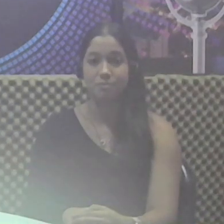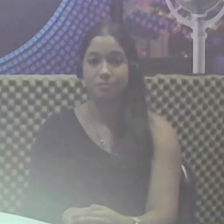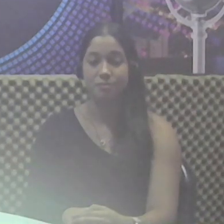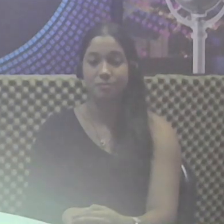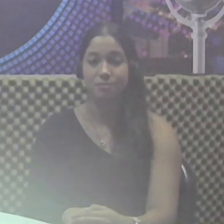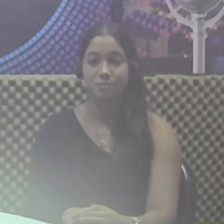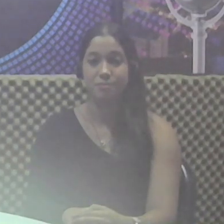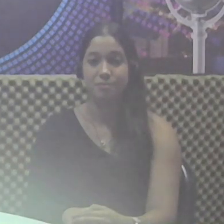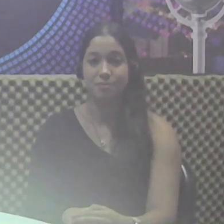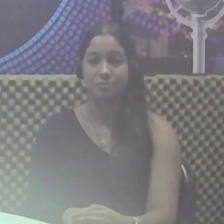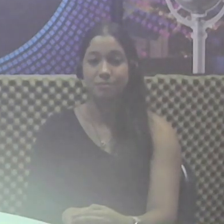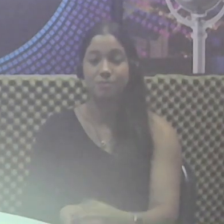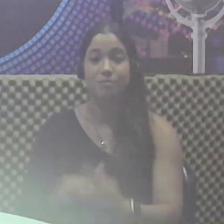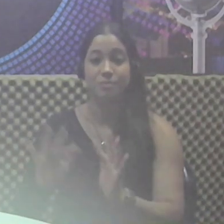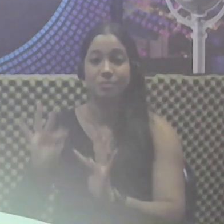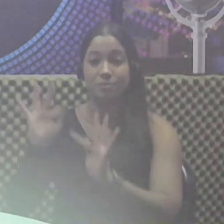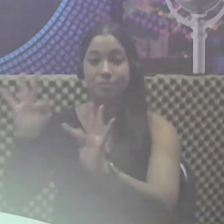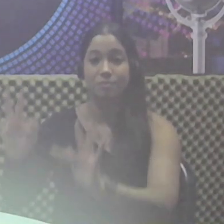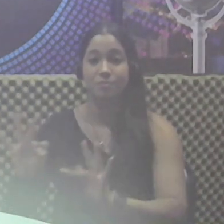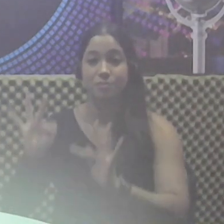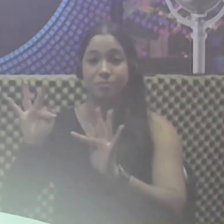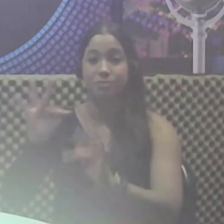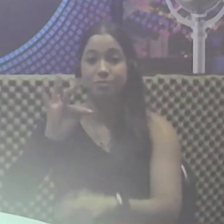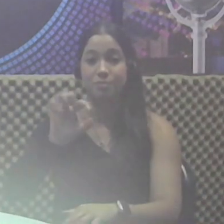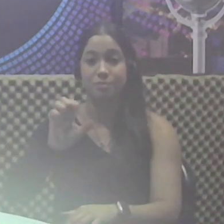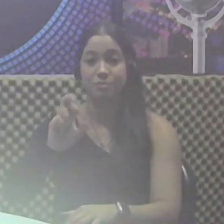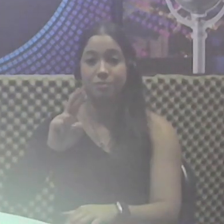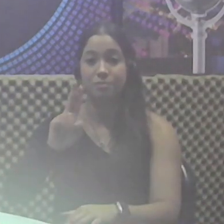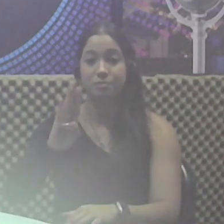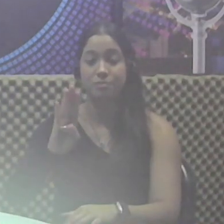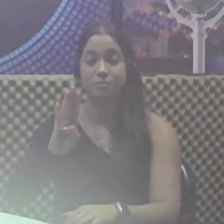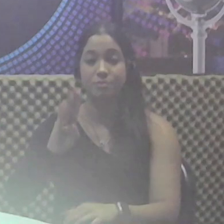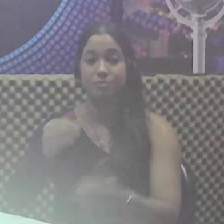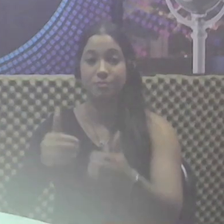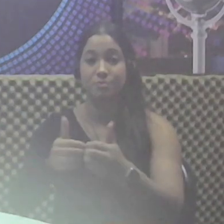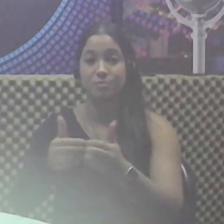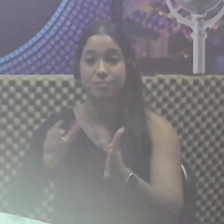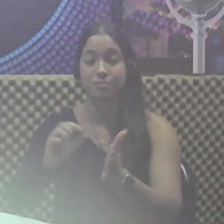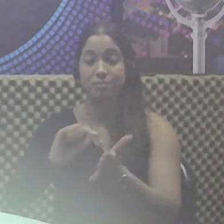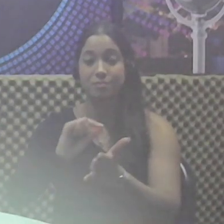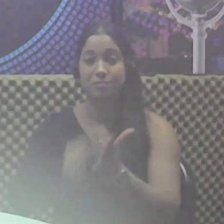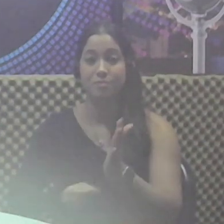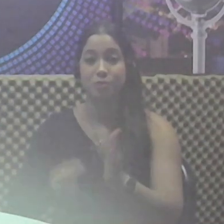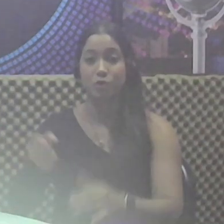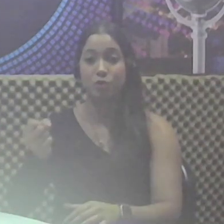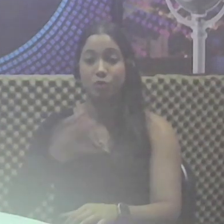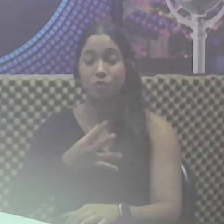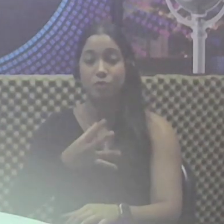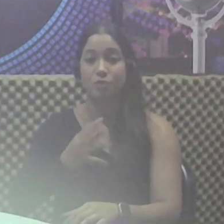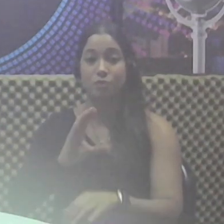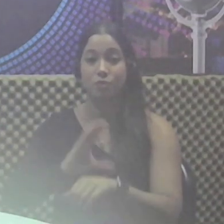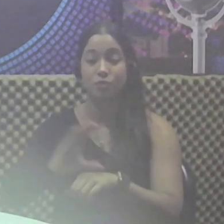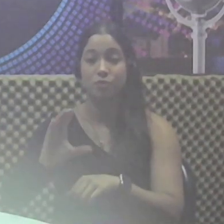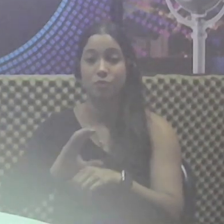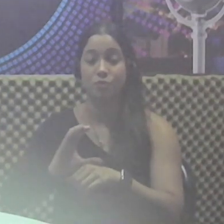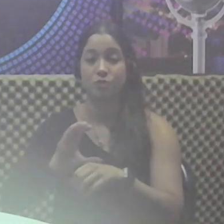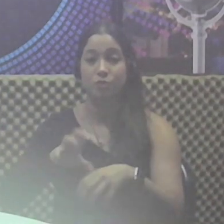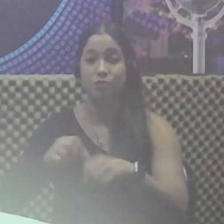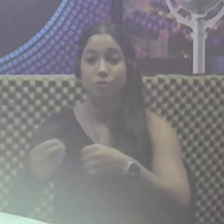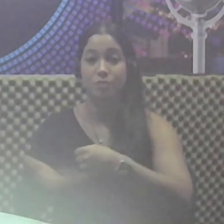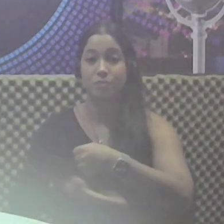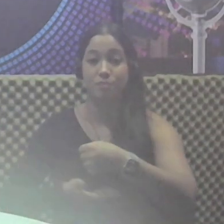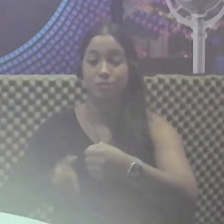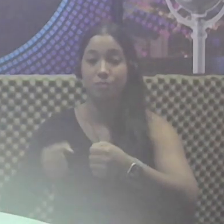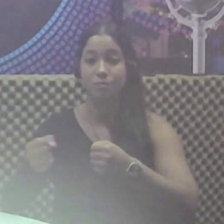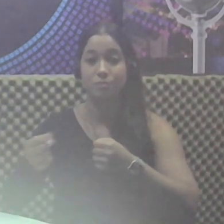A Fundação de Excelência Rural de Uberlândia, FERUB, abriu inscrições para a nova edição do curso de formação básica